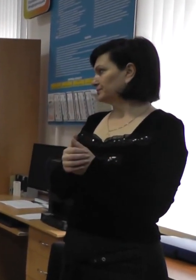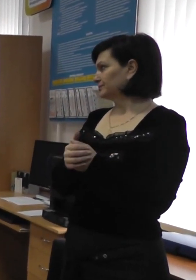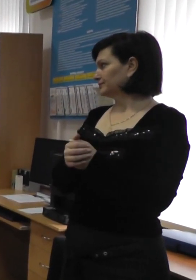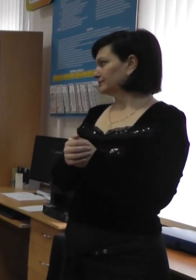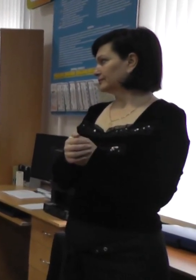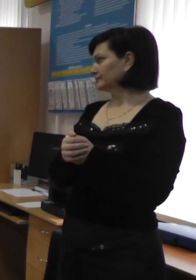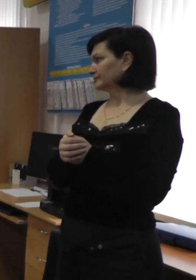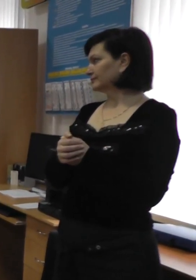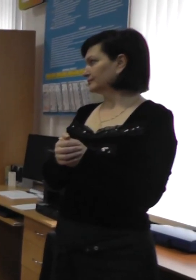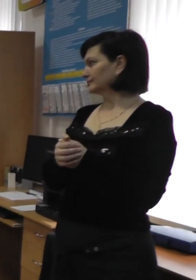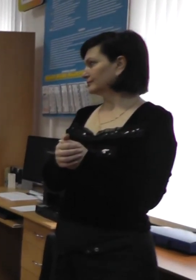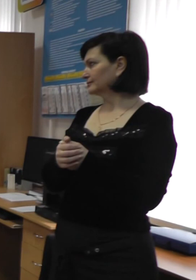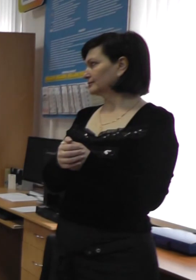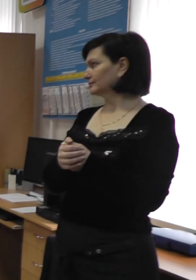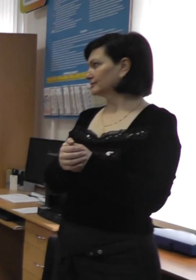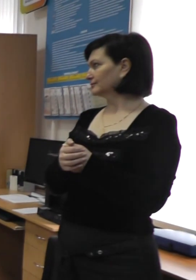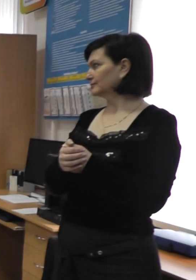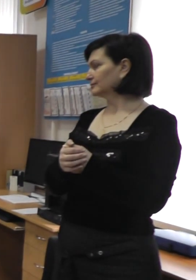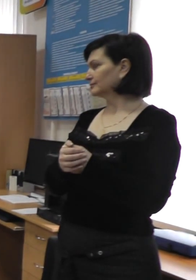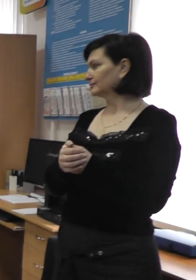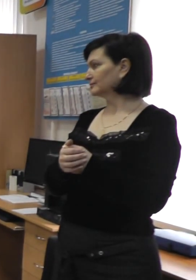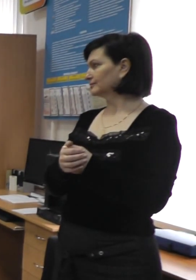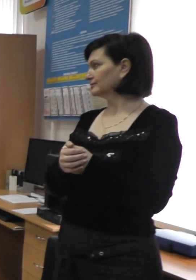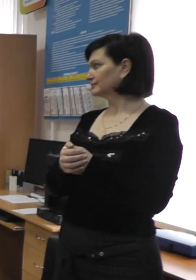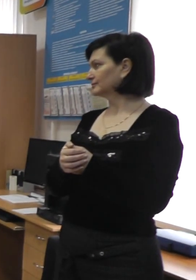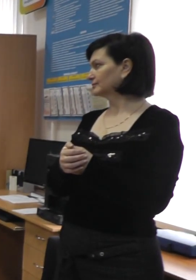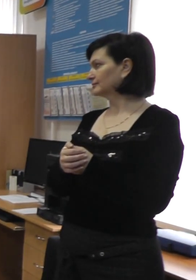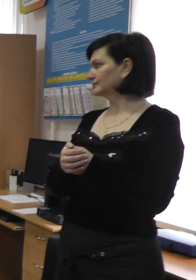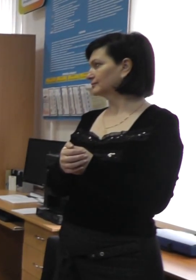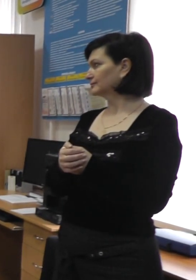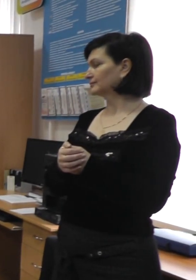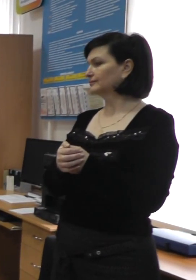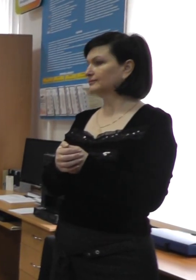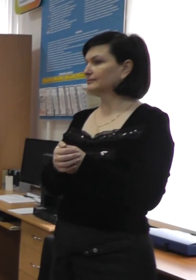освещено именно присутствие Греции в нашем Ставрополе?